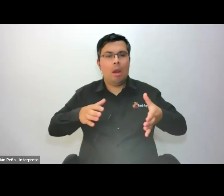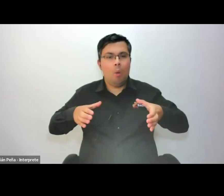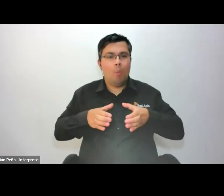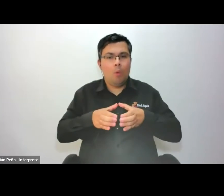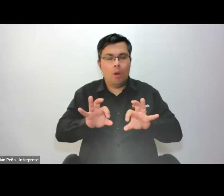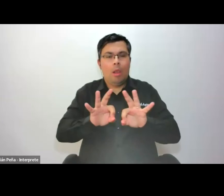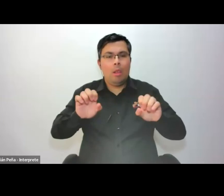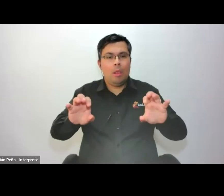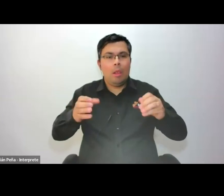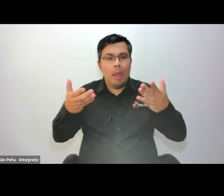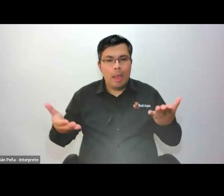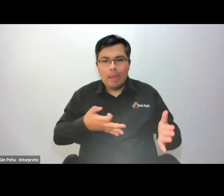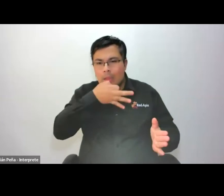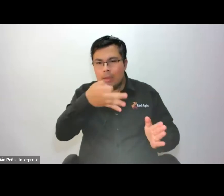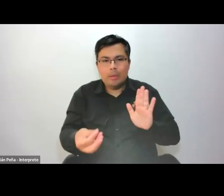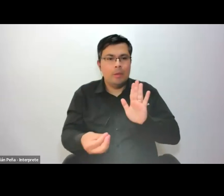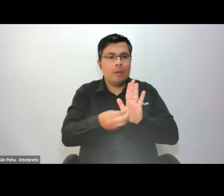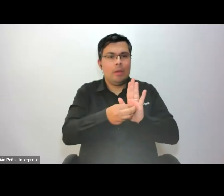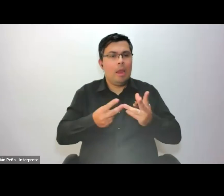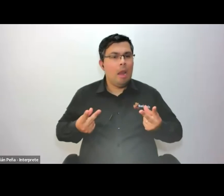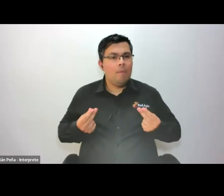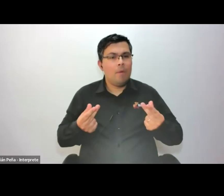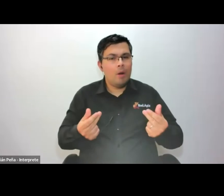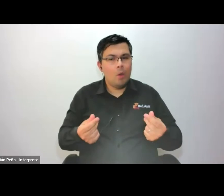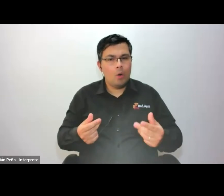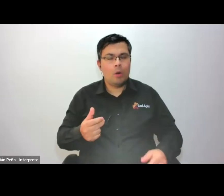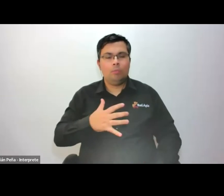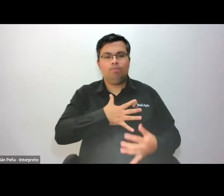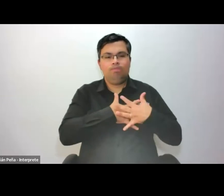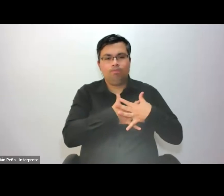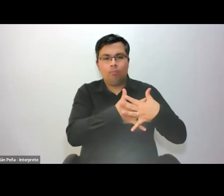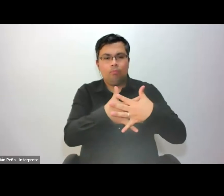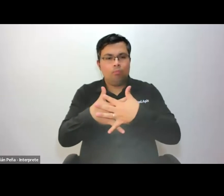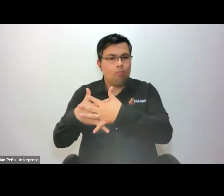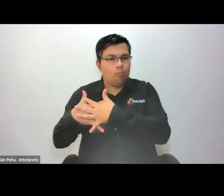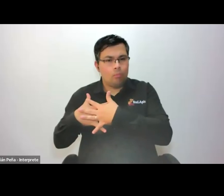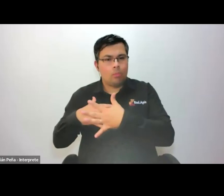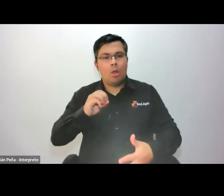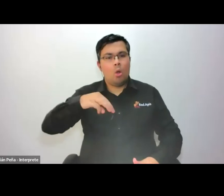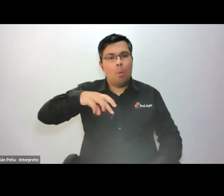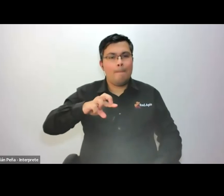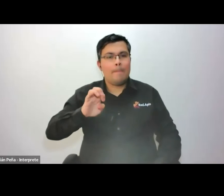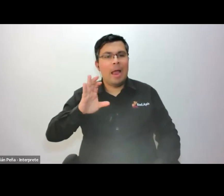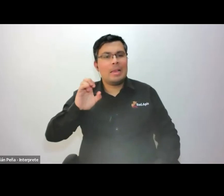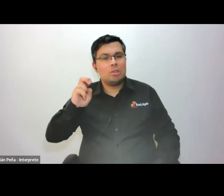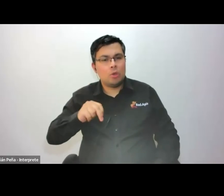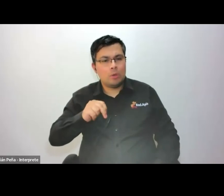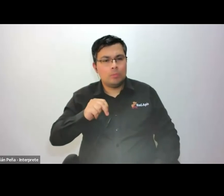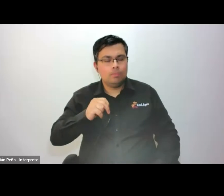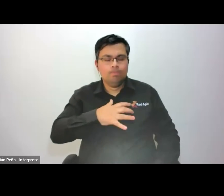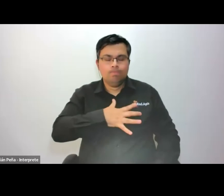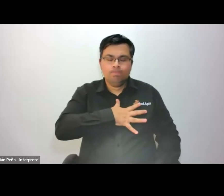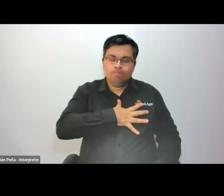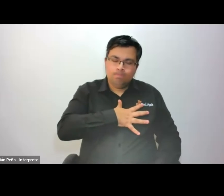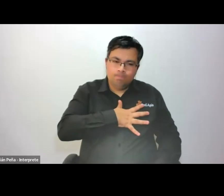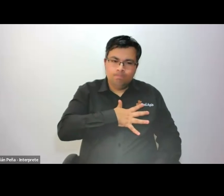que es un valor que nosotros hemos venido compartiendo y comunicando mucho en las formaciones internas dentro del ministerio.